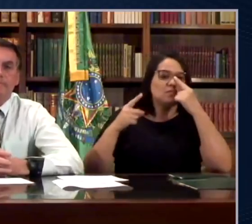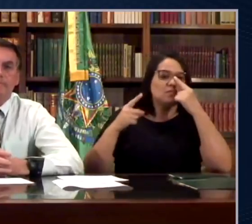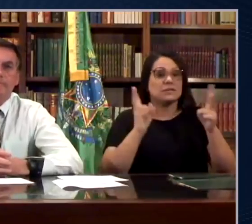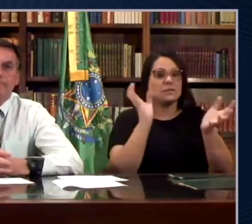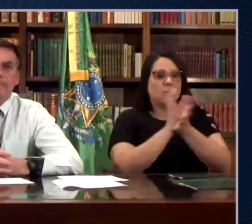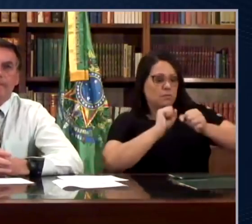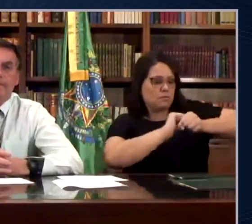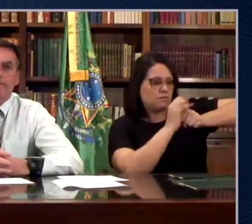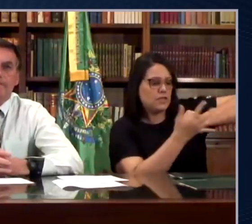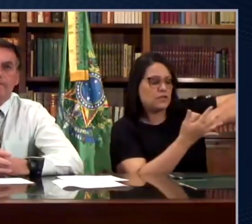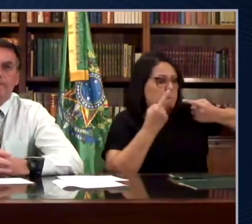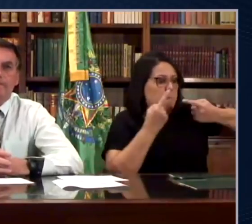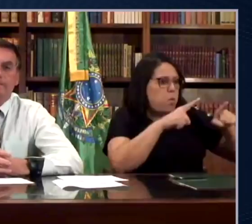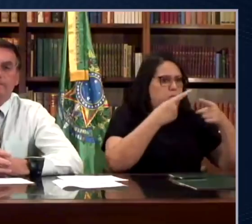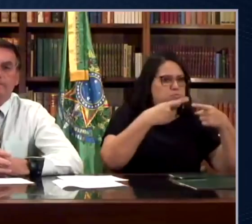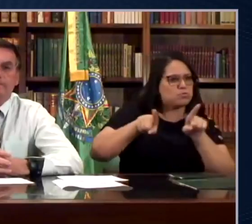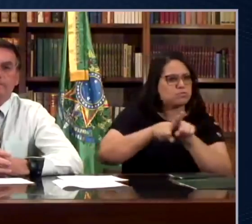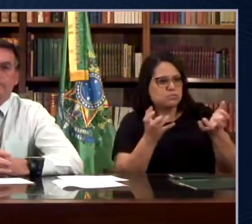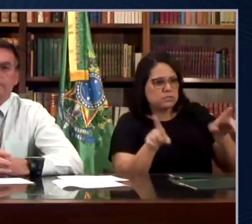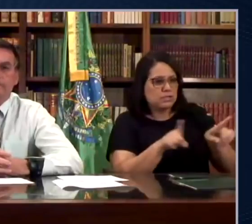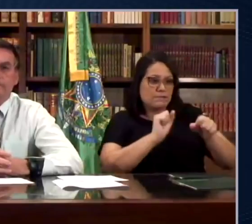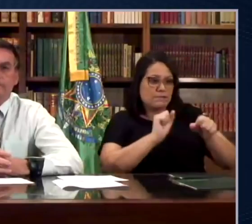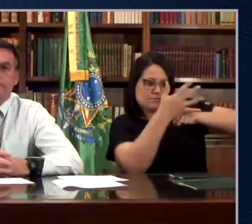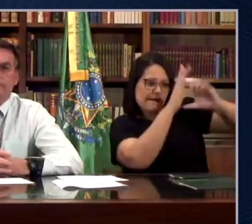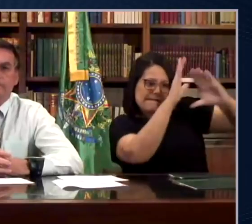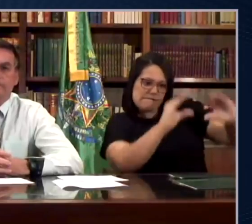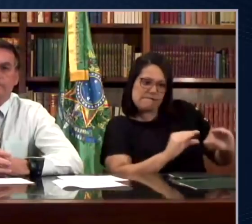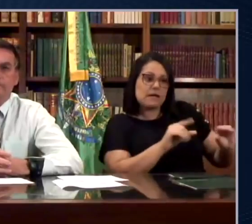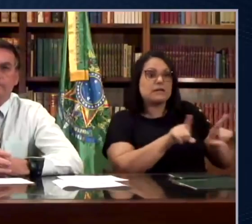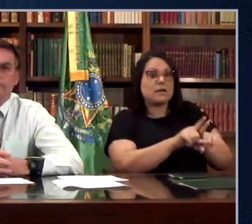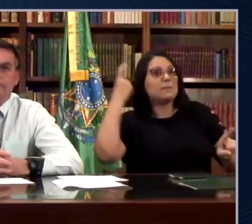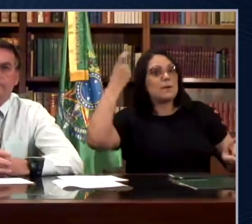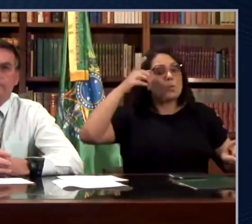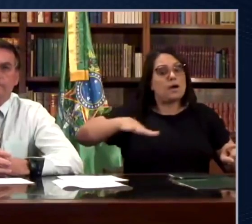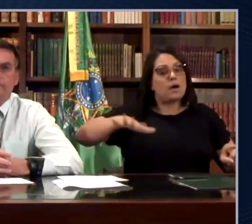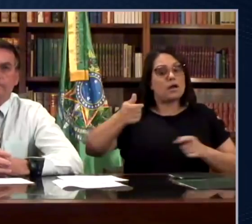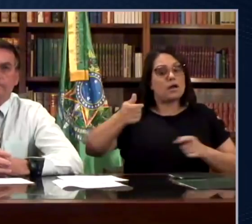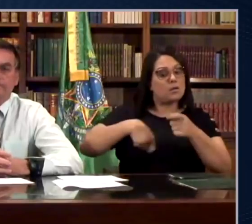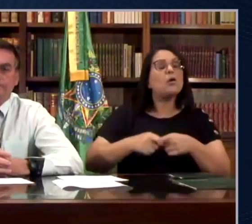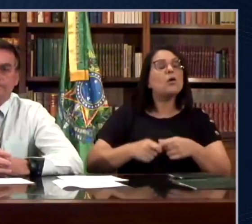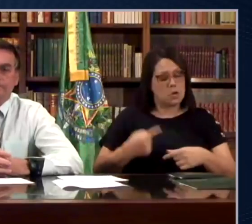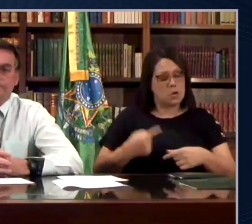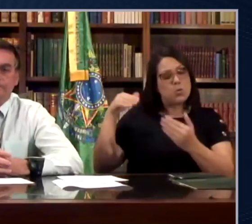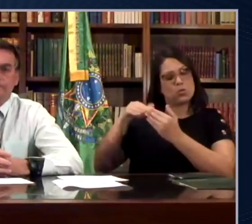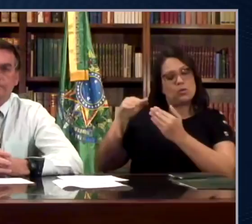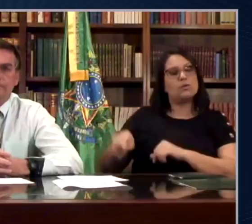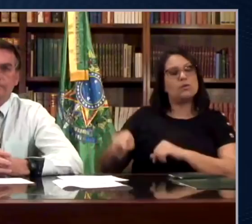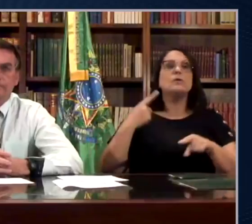epidemia e, ao mesmo tempo, se preocupar com as consequências econômicas, porque o remédio